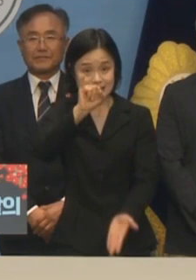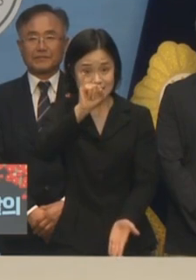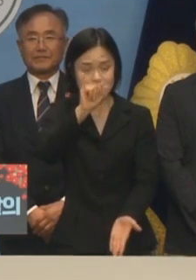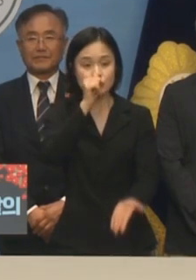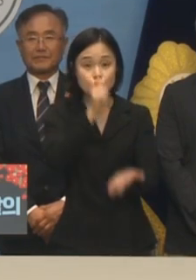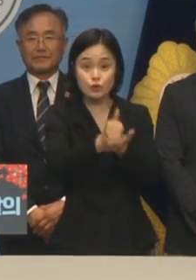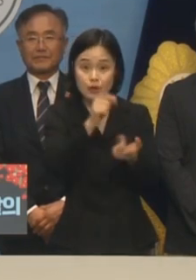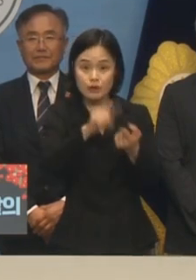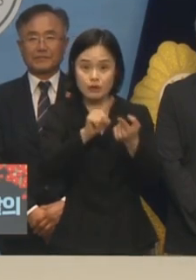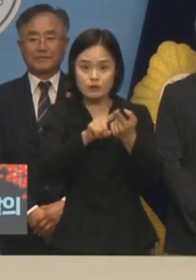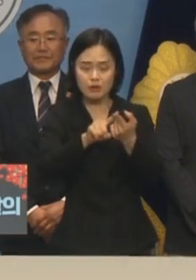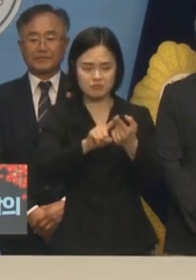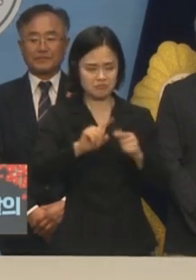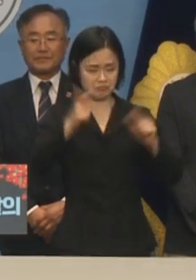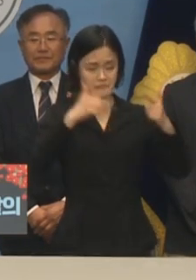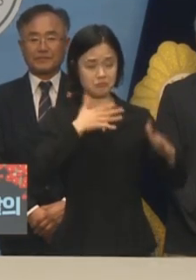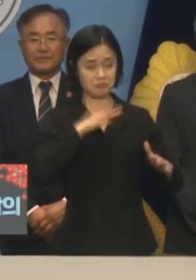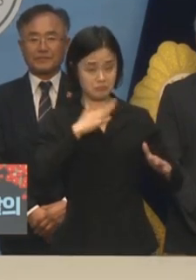것은 당연한 일입니다.